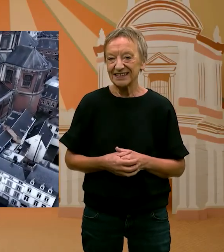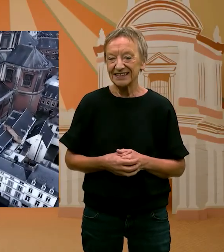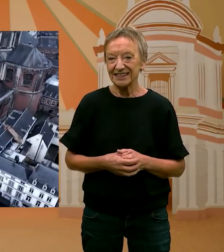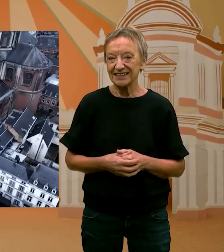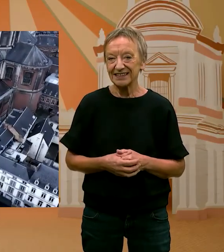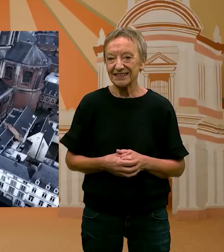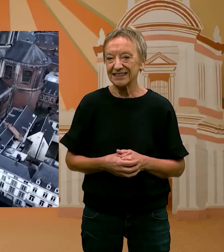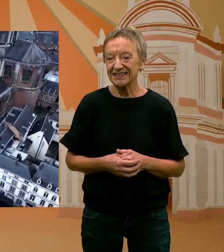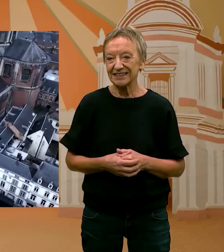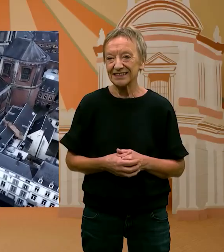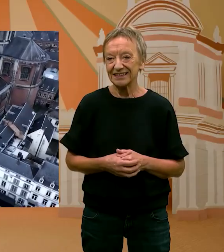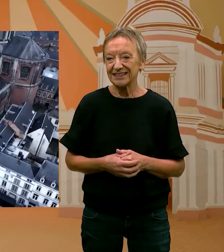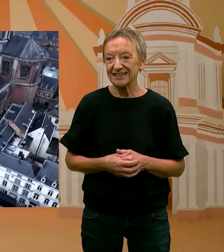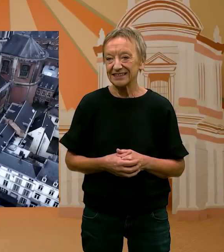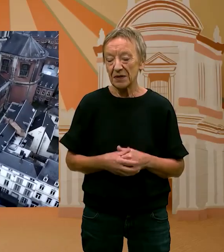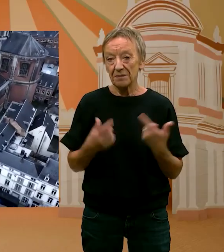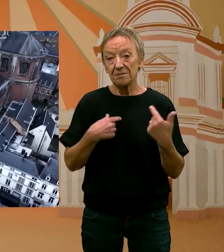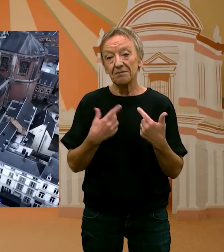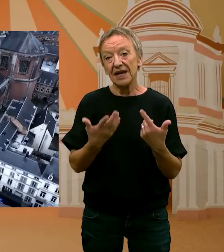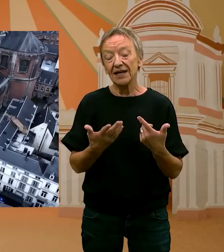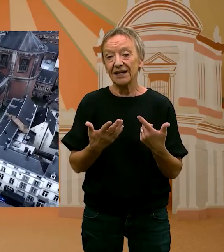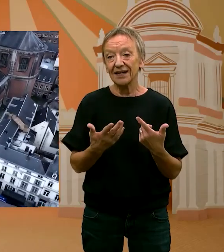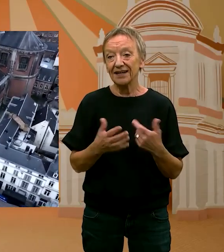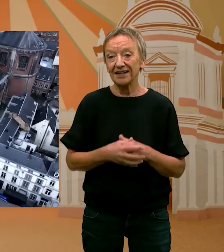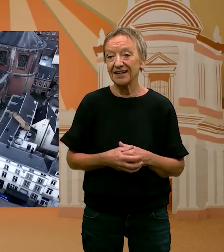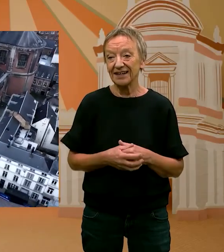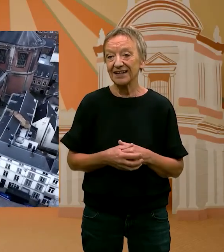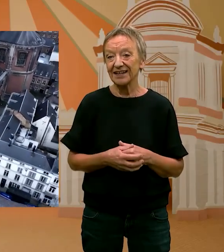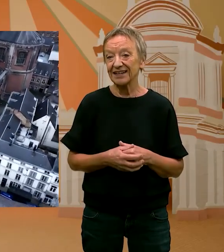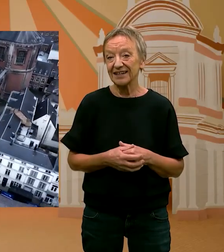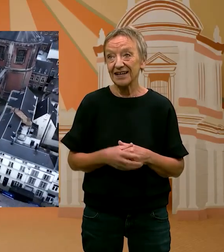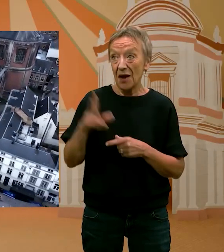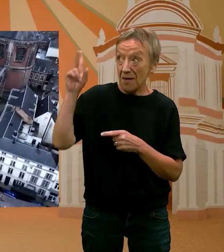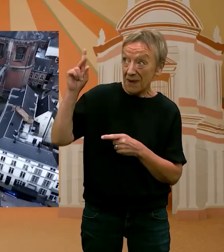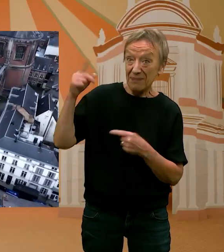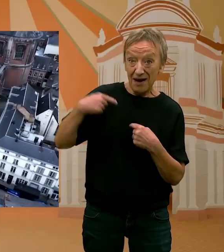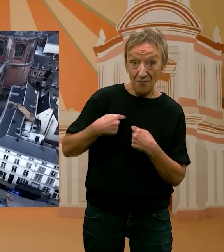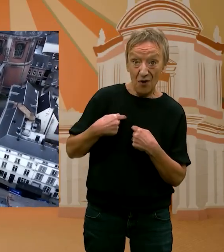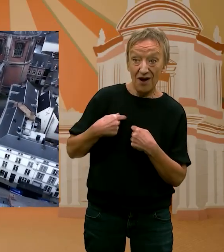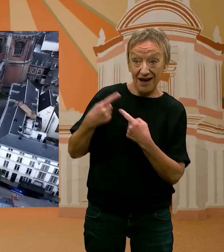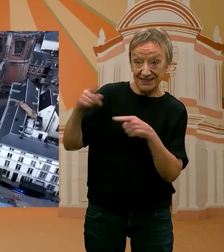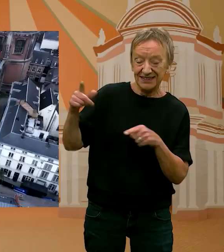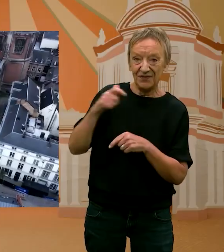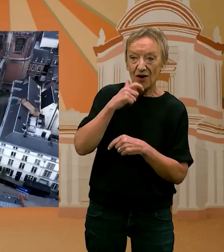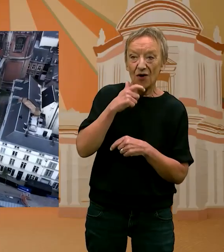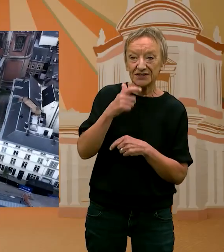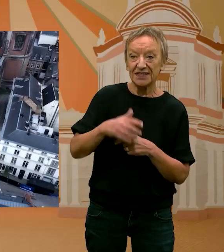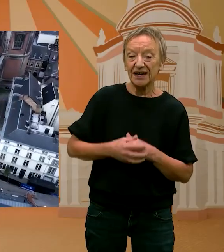Et la différence d'âge entre mon papa et moi est moindre qu'entre Liam et moi. Donc je m'étais dit, si un jour